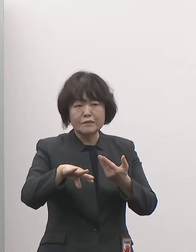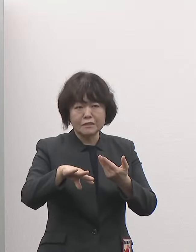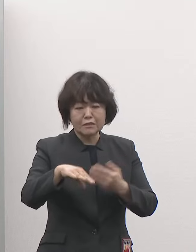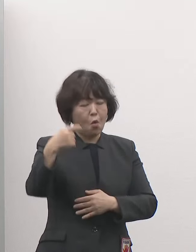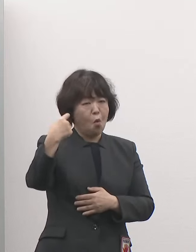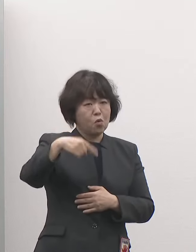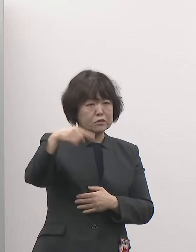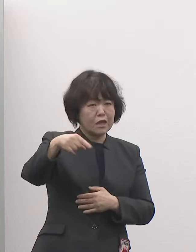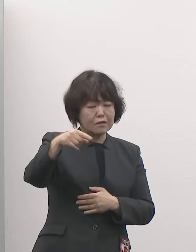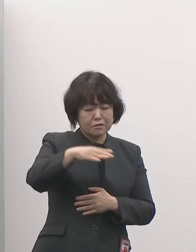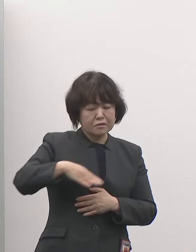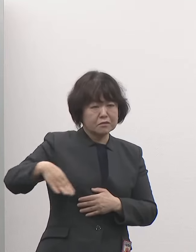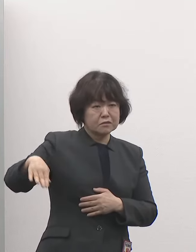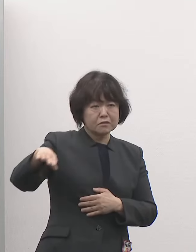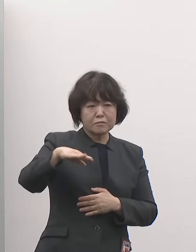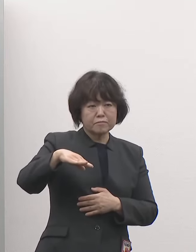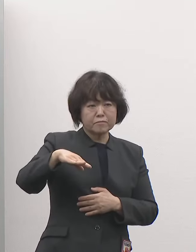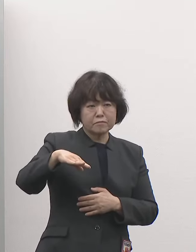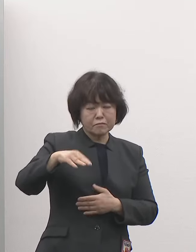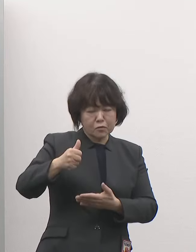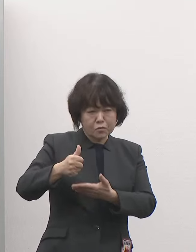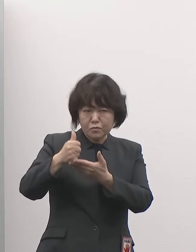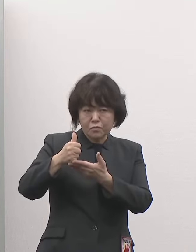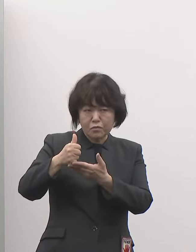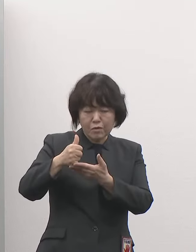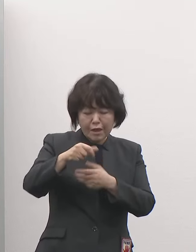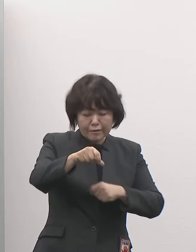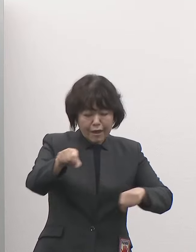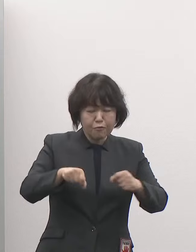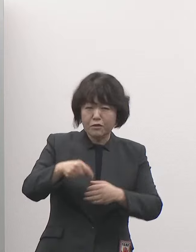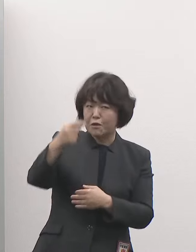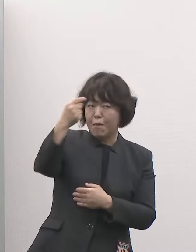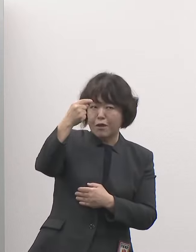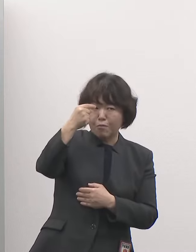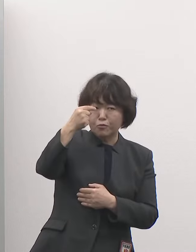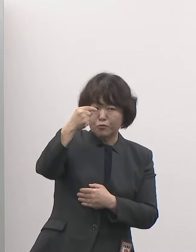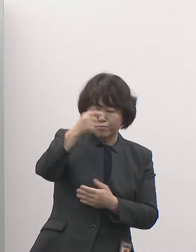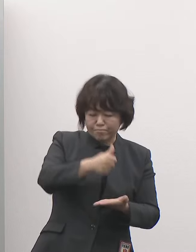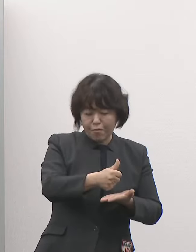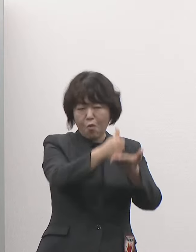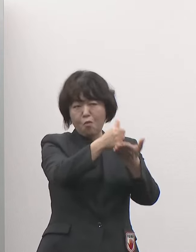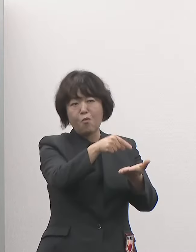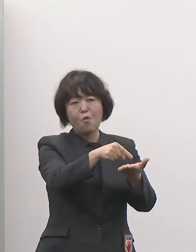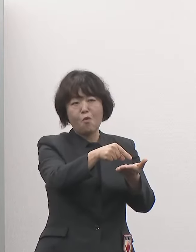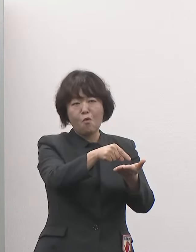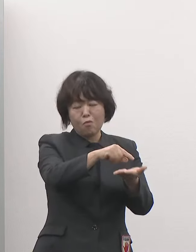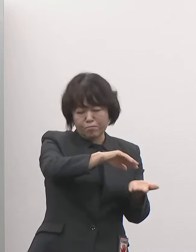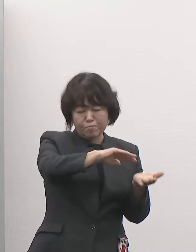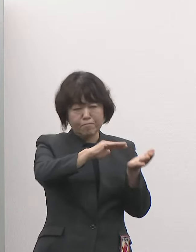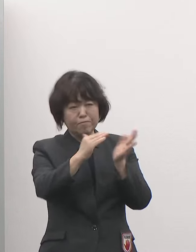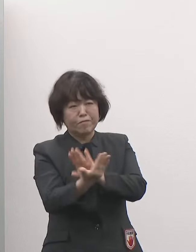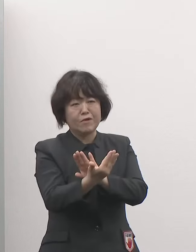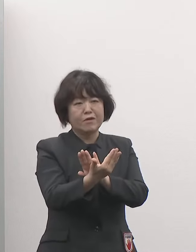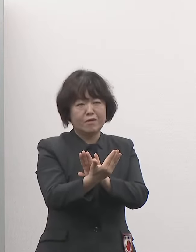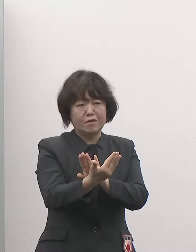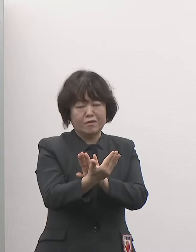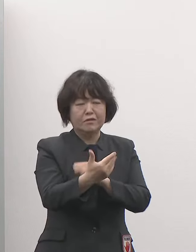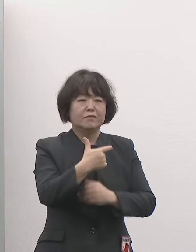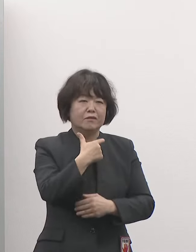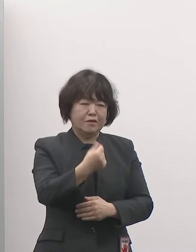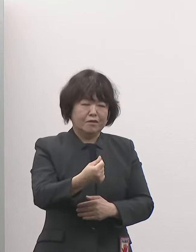教える側主体の教育から学ぶ側主体の教育、ここにですね、転換を図っていきたいと思っています